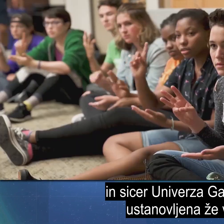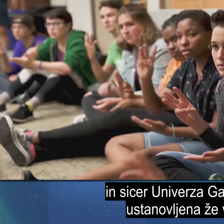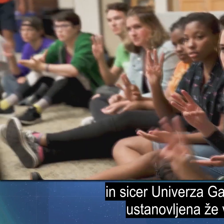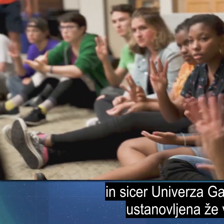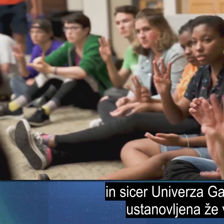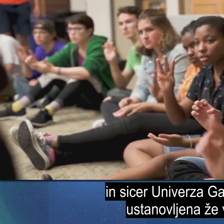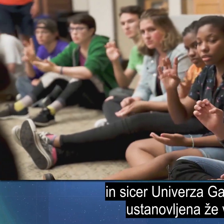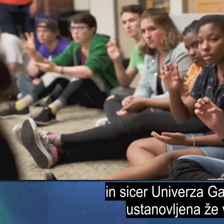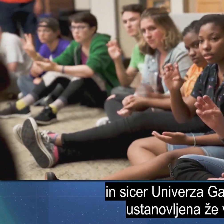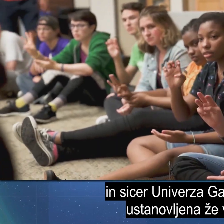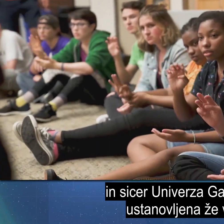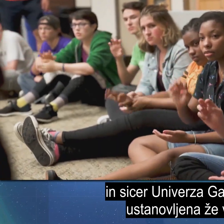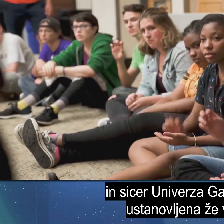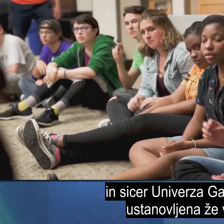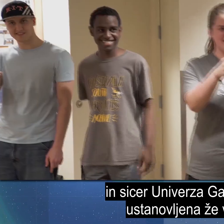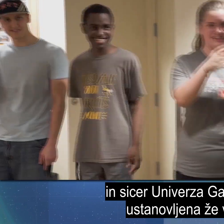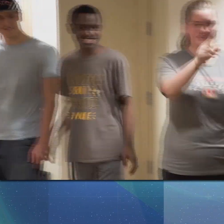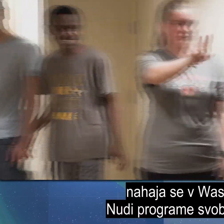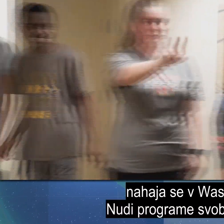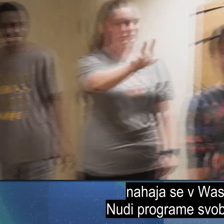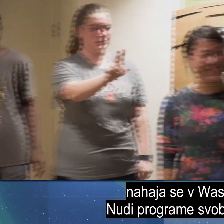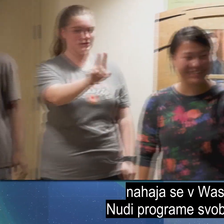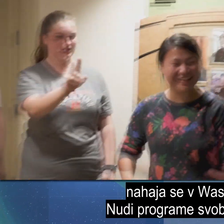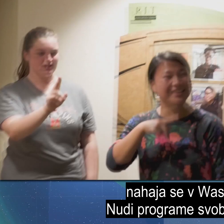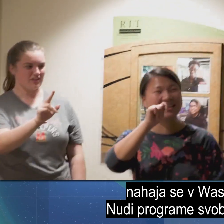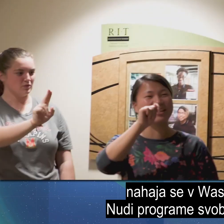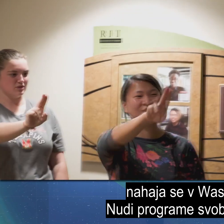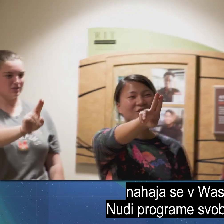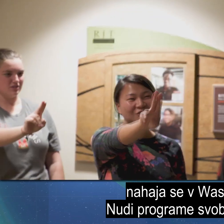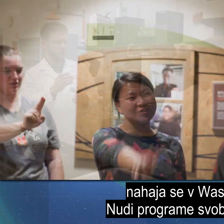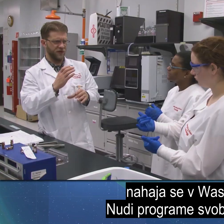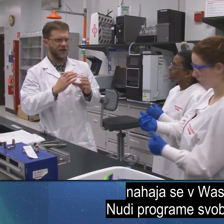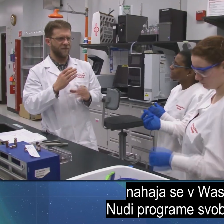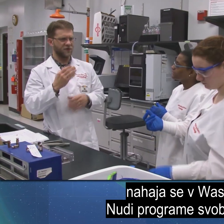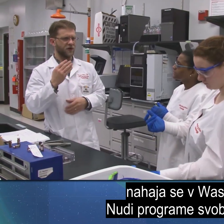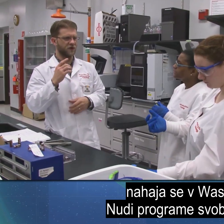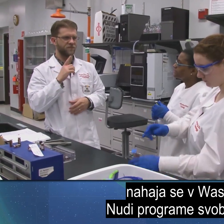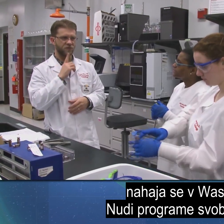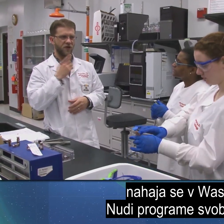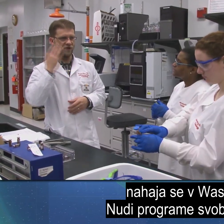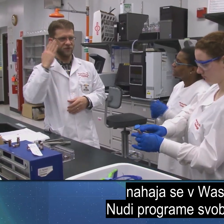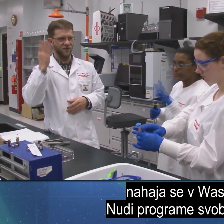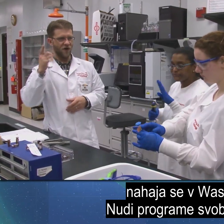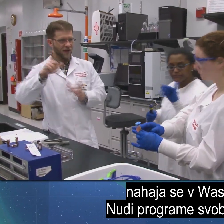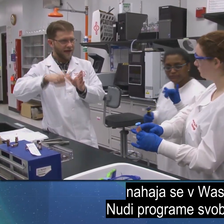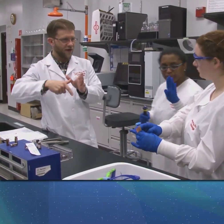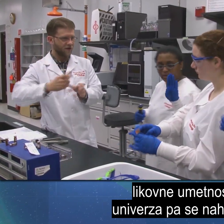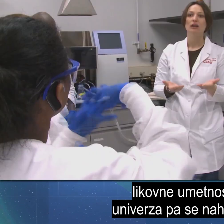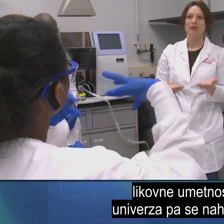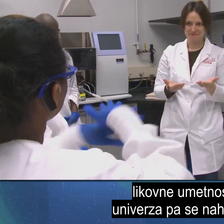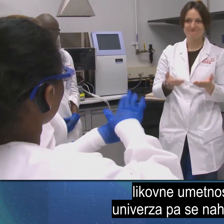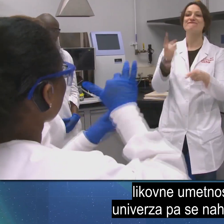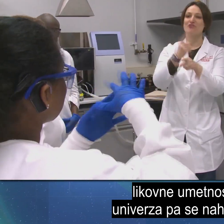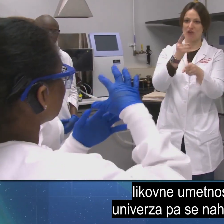v 19. stoletju, nahaja se v Washingtonu. Nudi programe svobodne umetnosti, likovne umetnosti in